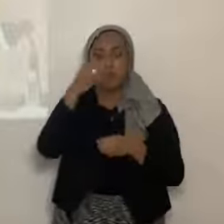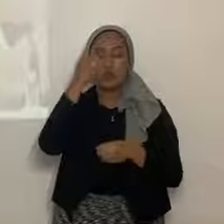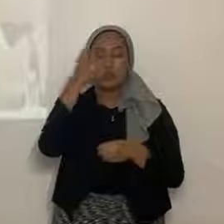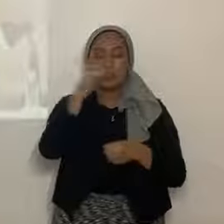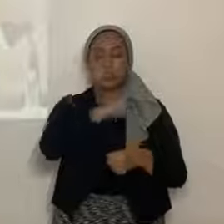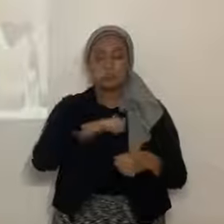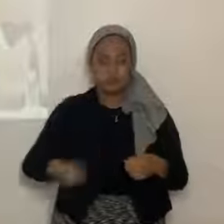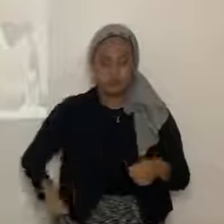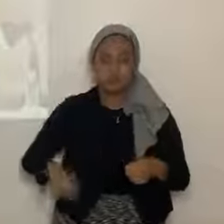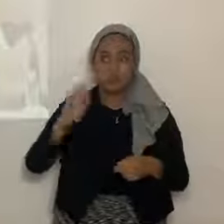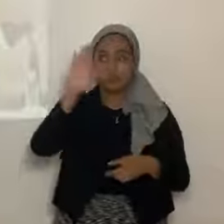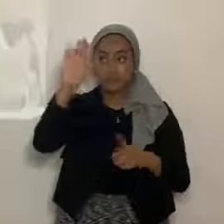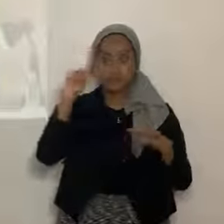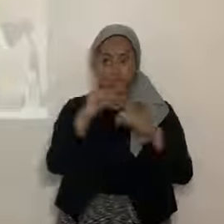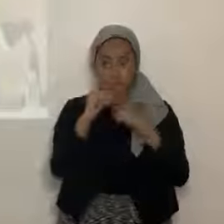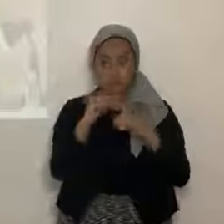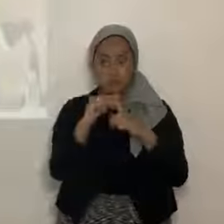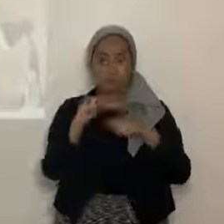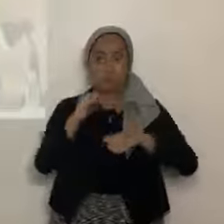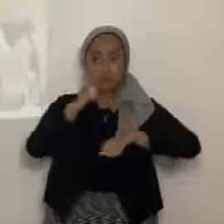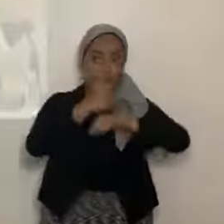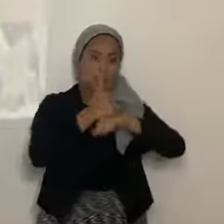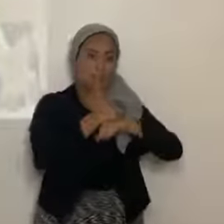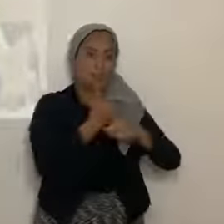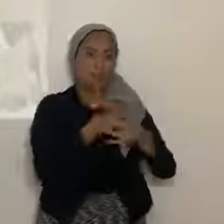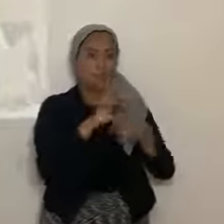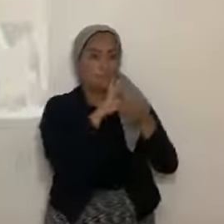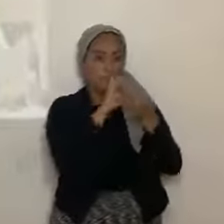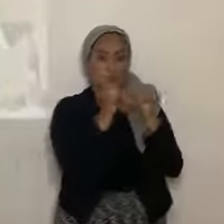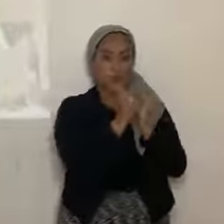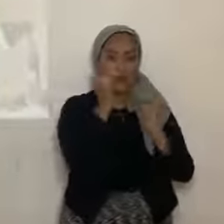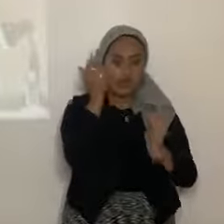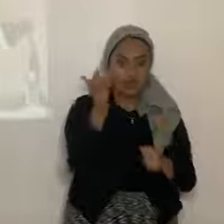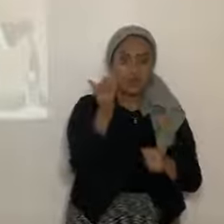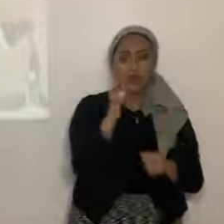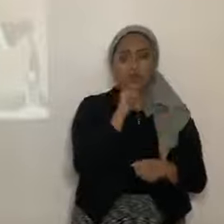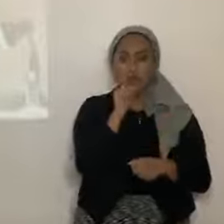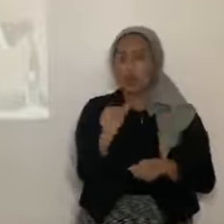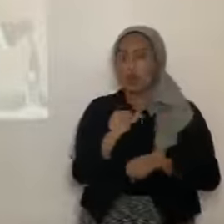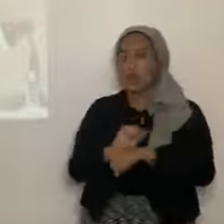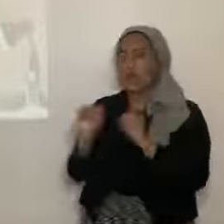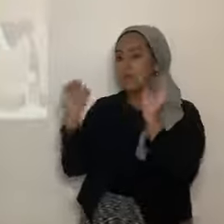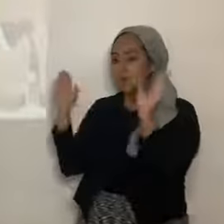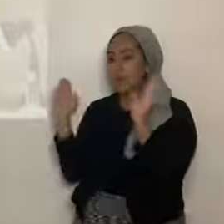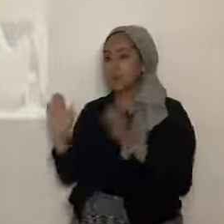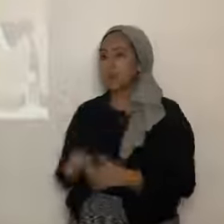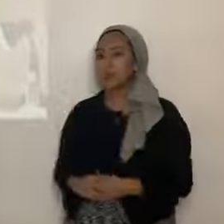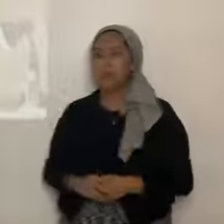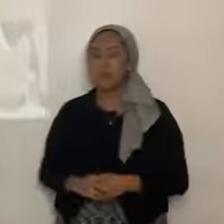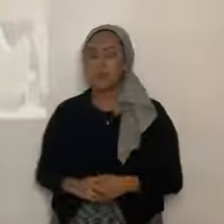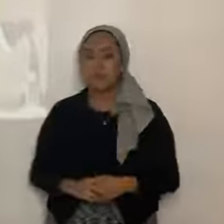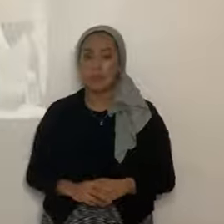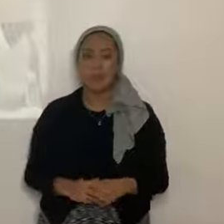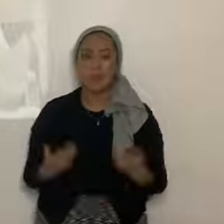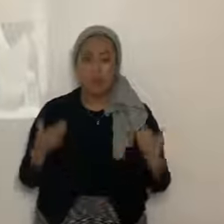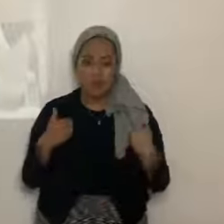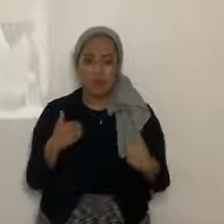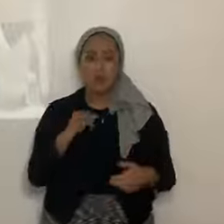su palabra es la base de nuestra relación en Él, no las señales ni los milagros. Eso lo hay, lo he visto,